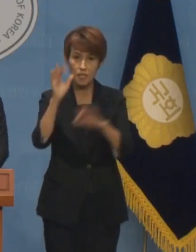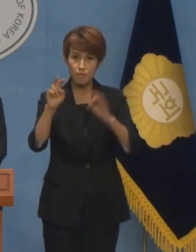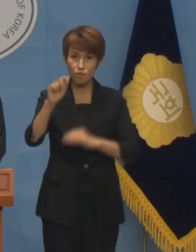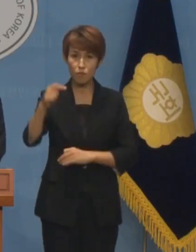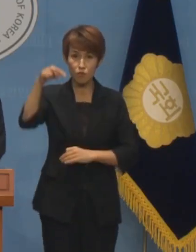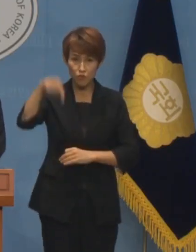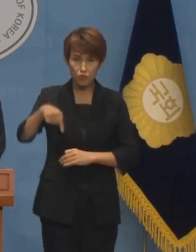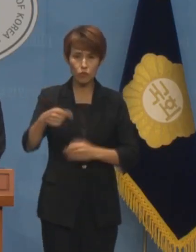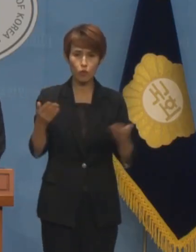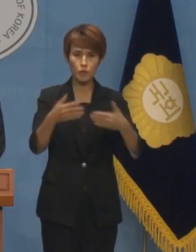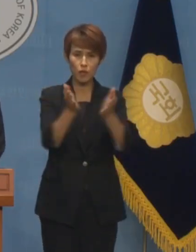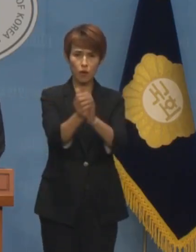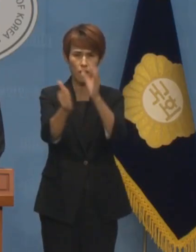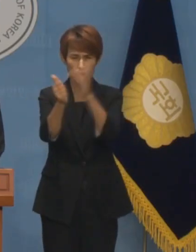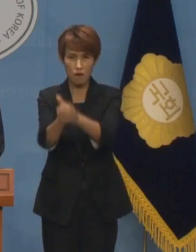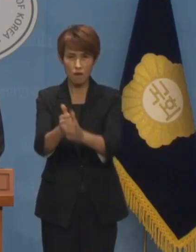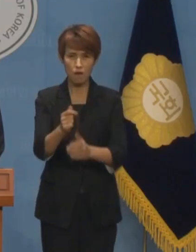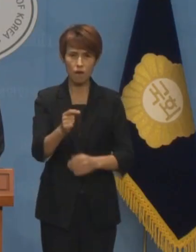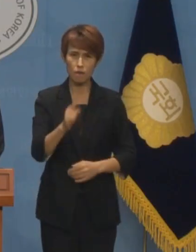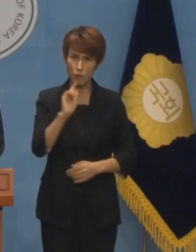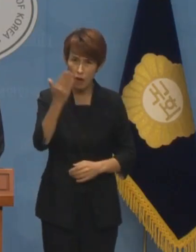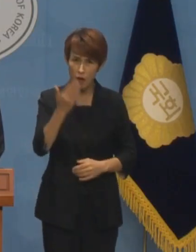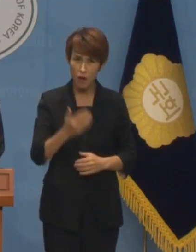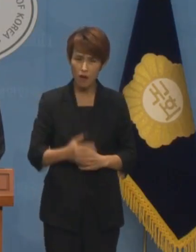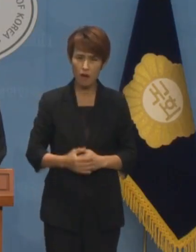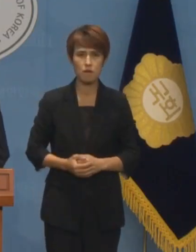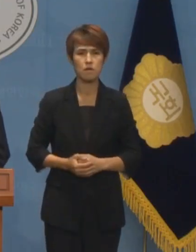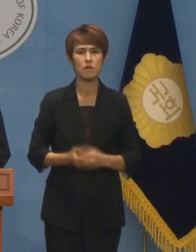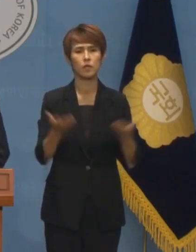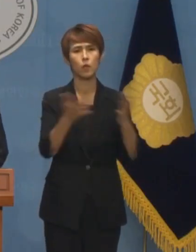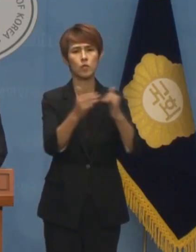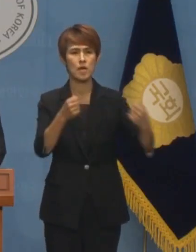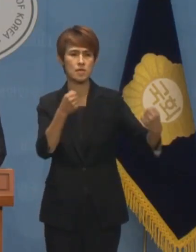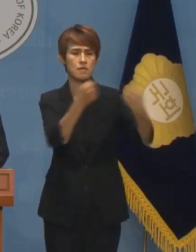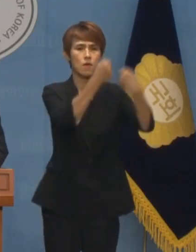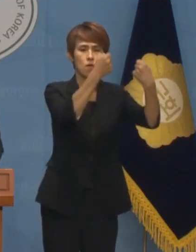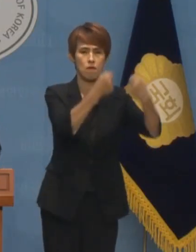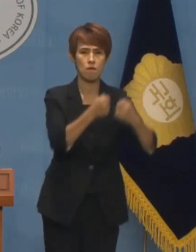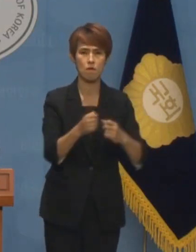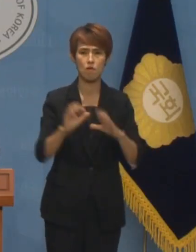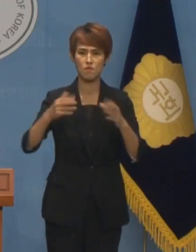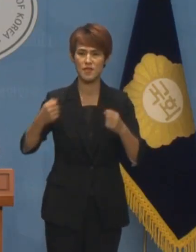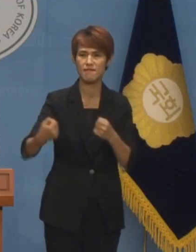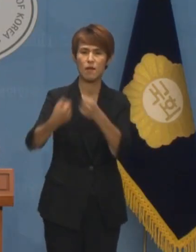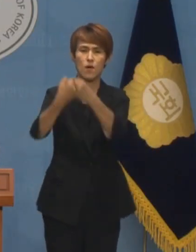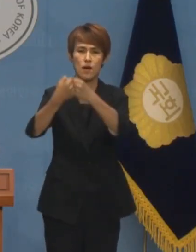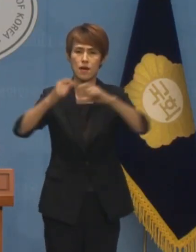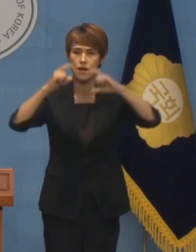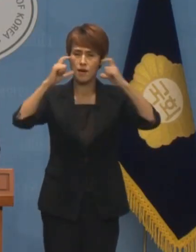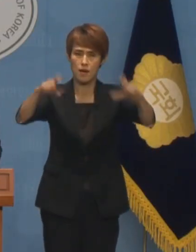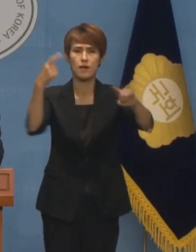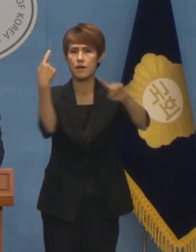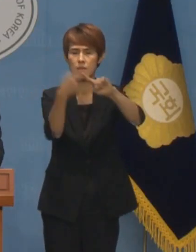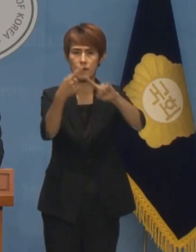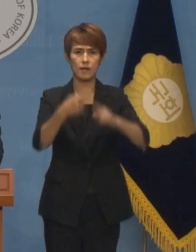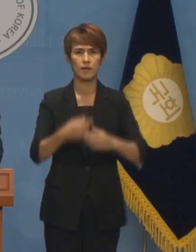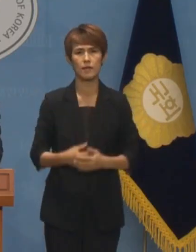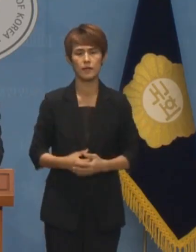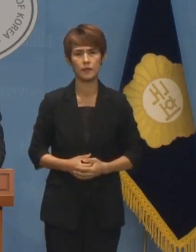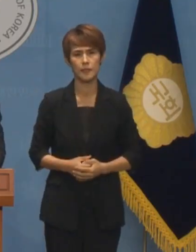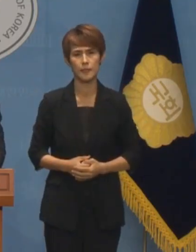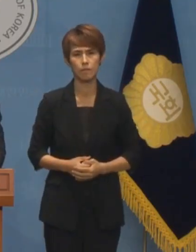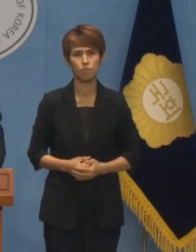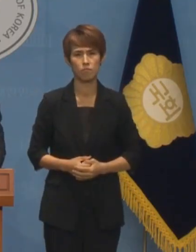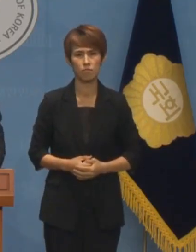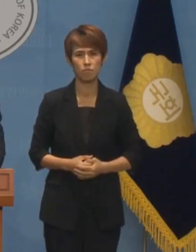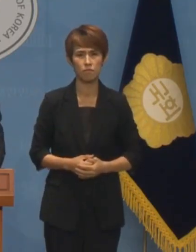지명한 것입니다. 노동자와 싸우겠다, 국민과 싸우겠다는 선전포고 아니고 무엇이겠습니까?